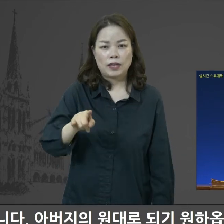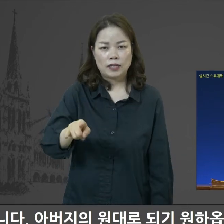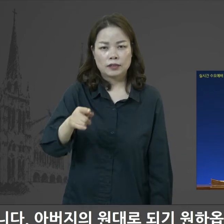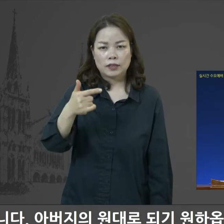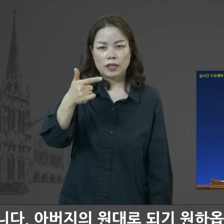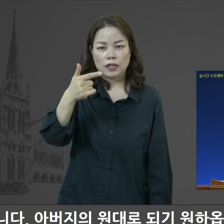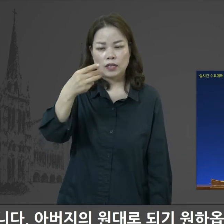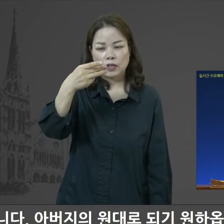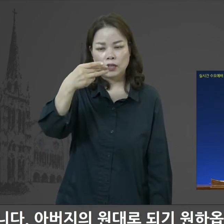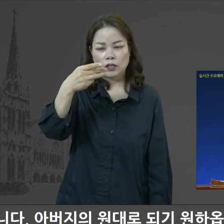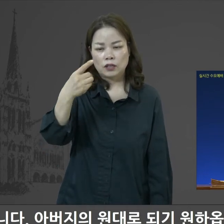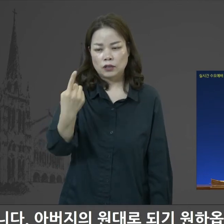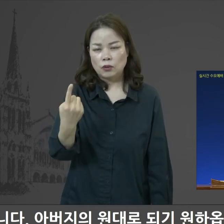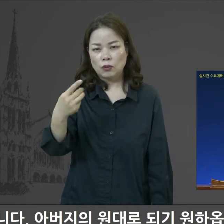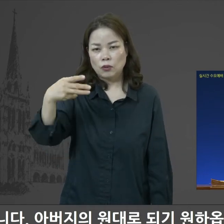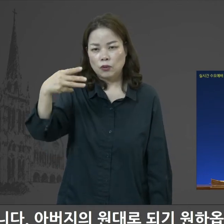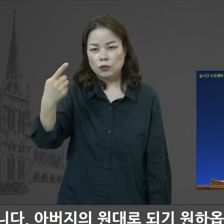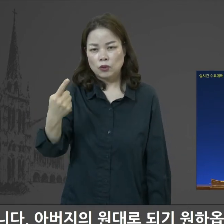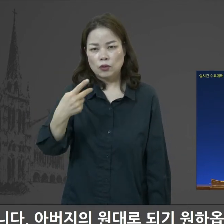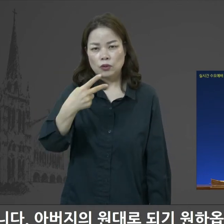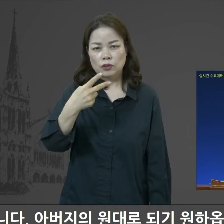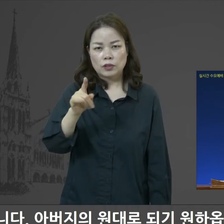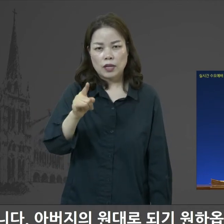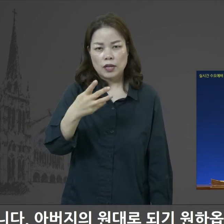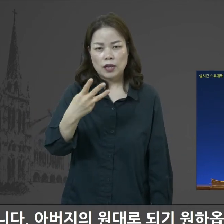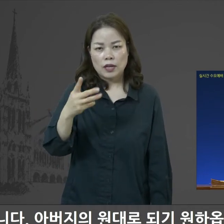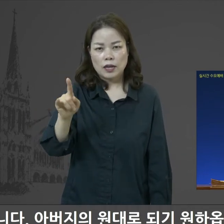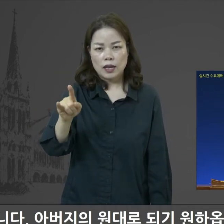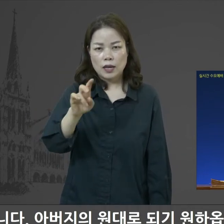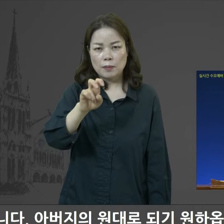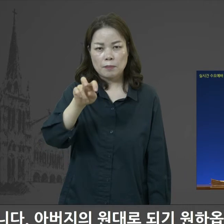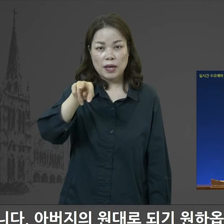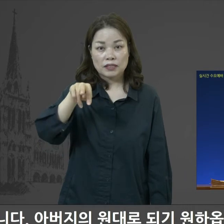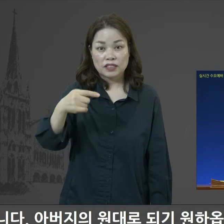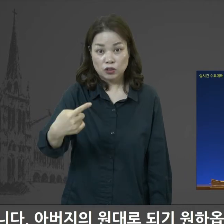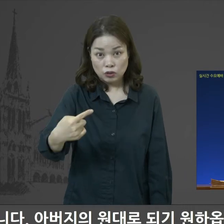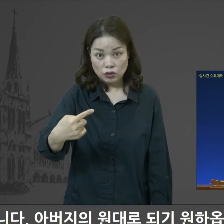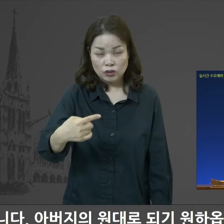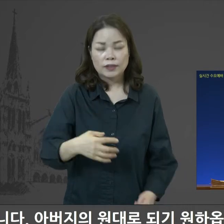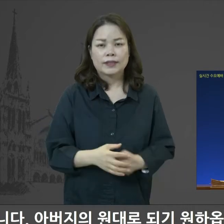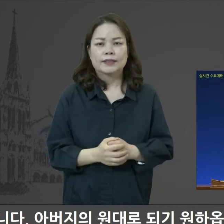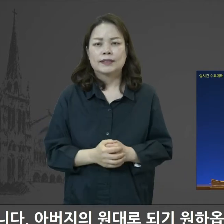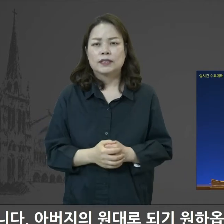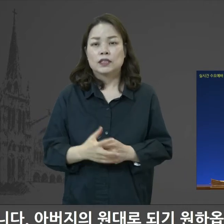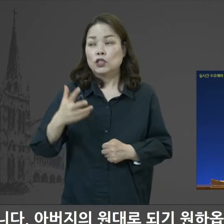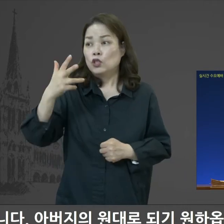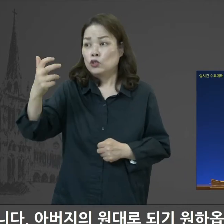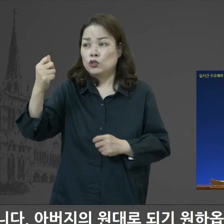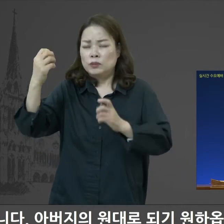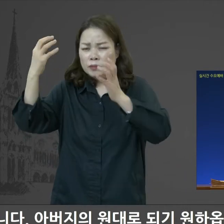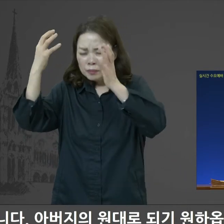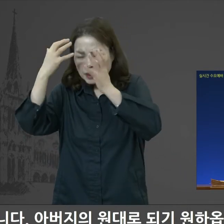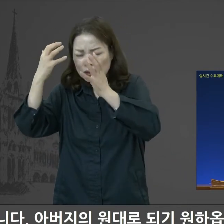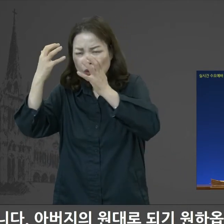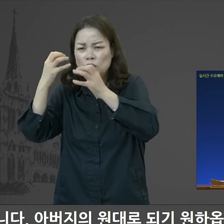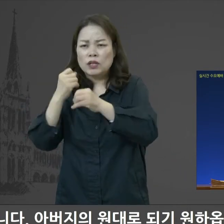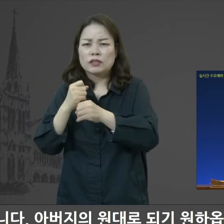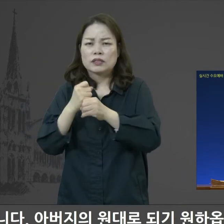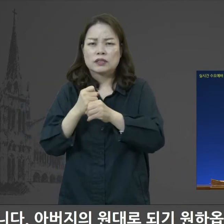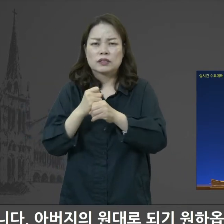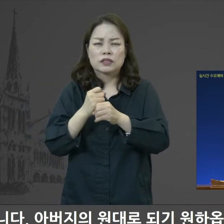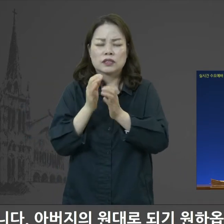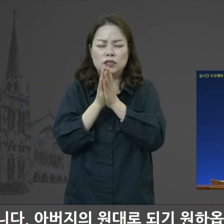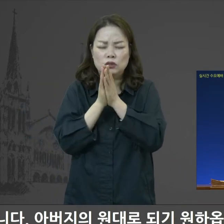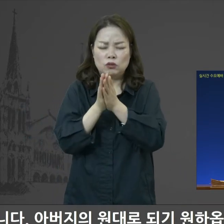게네세토토 텔레마수라고 합니다. 주께서 마주한 고난과 소외의 절정에서 쏟아내신